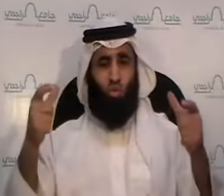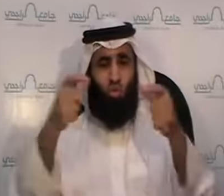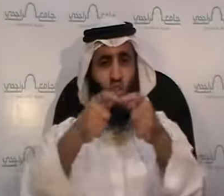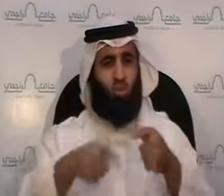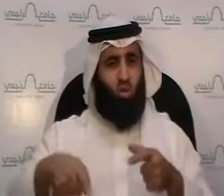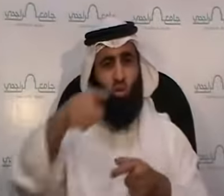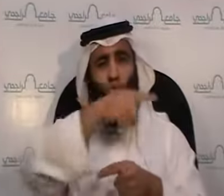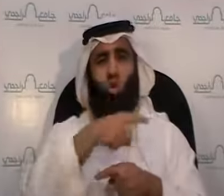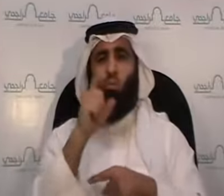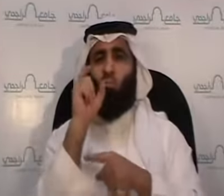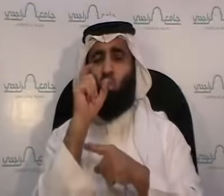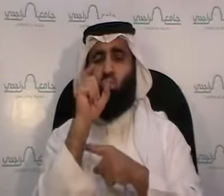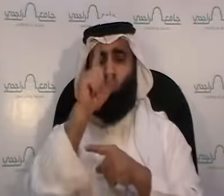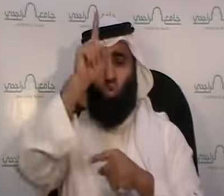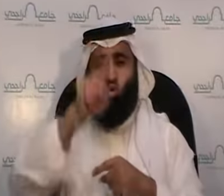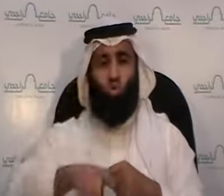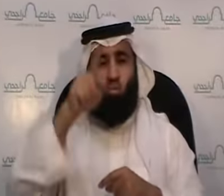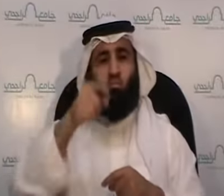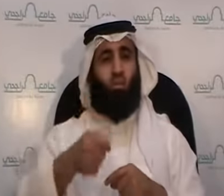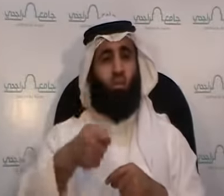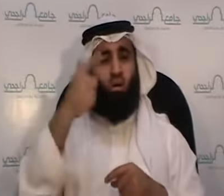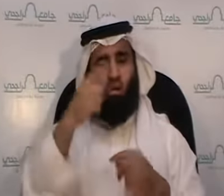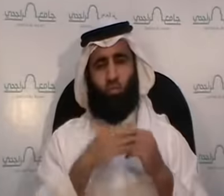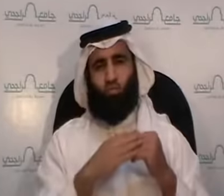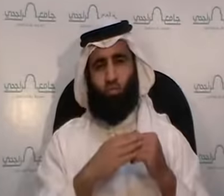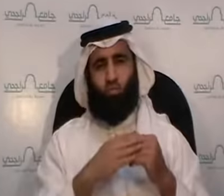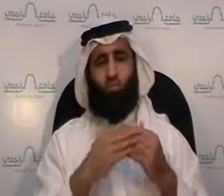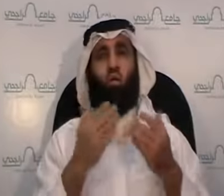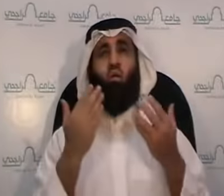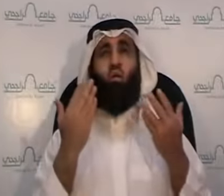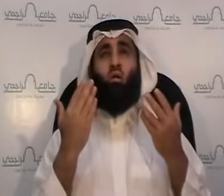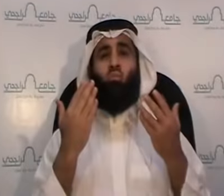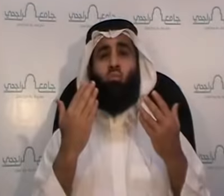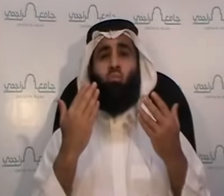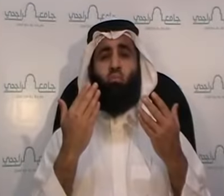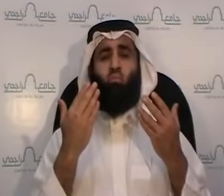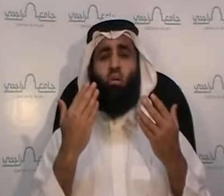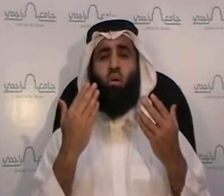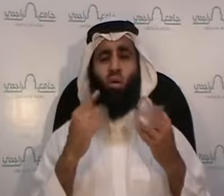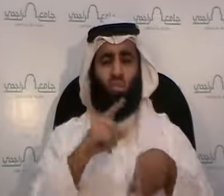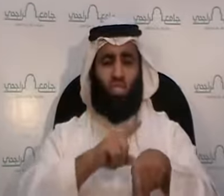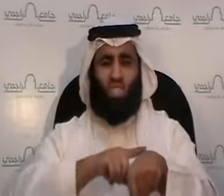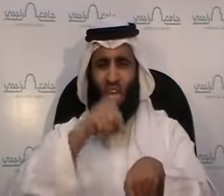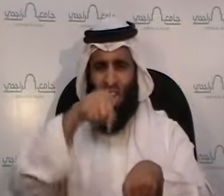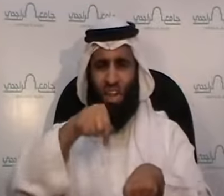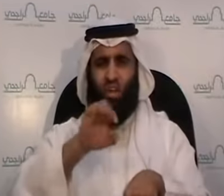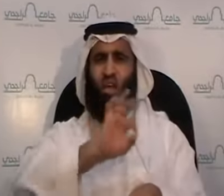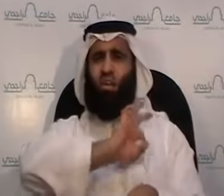طاهر في يوم عظيم وشريف، نسألك أن تنزل علينا هذه الساعة رحمة من